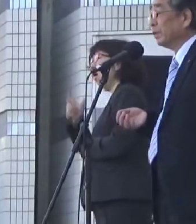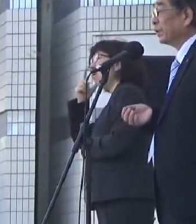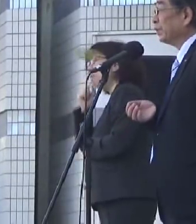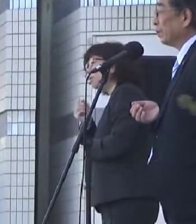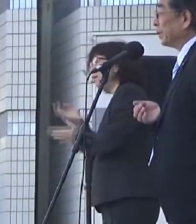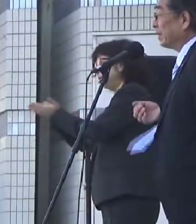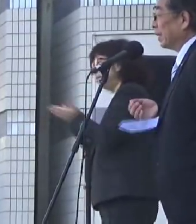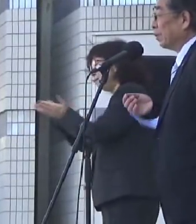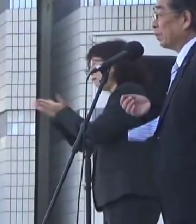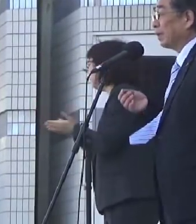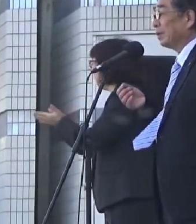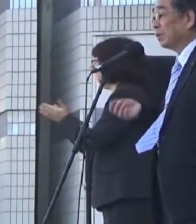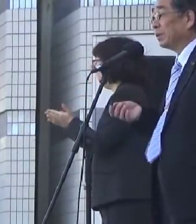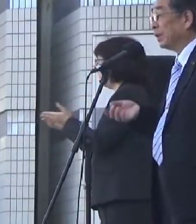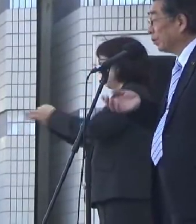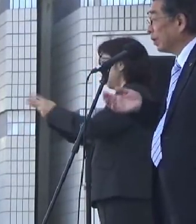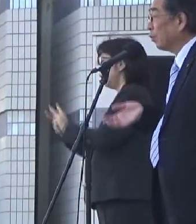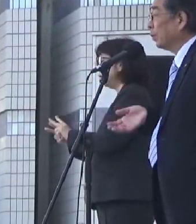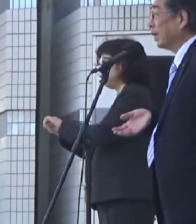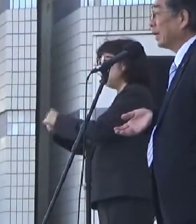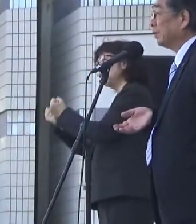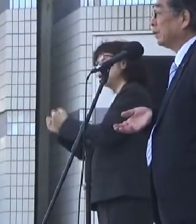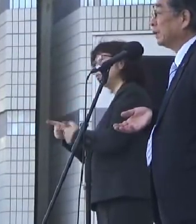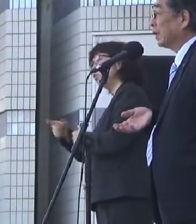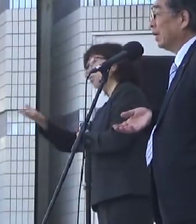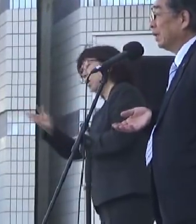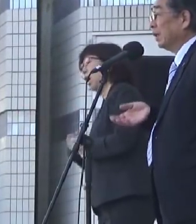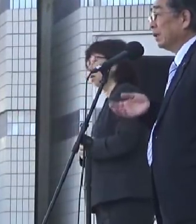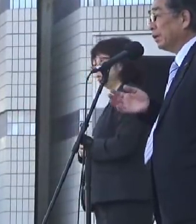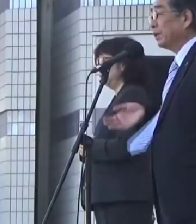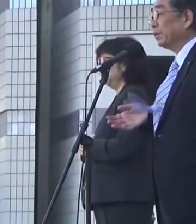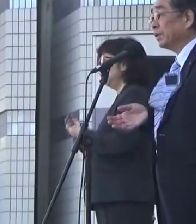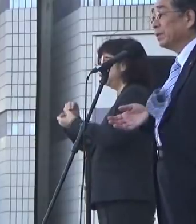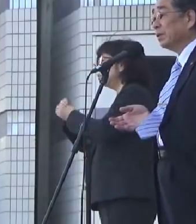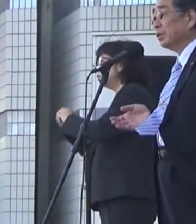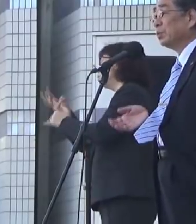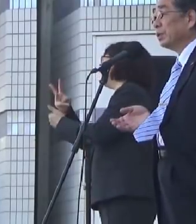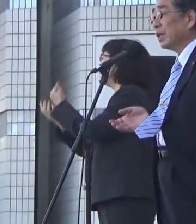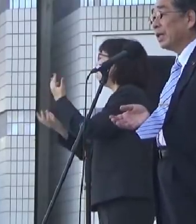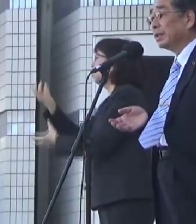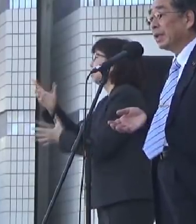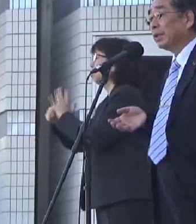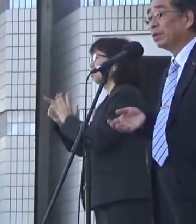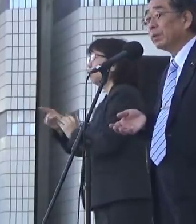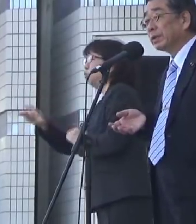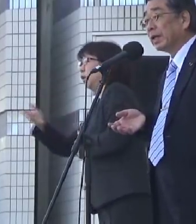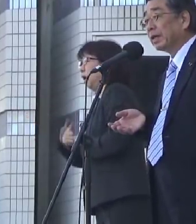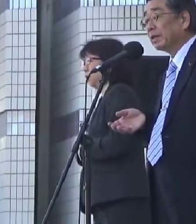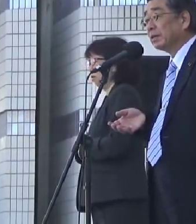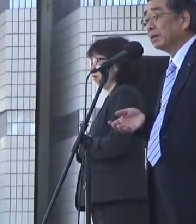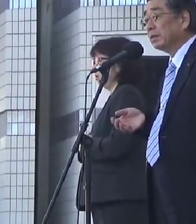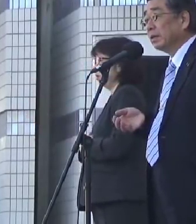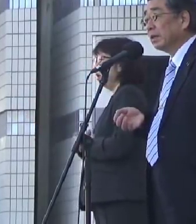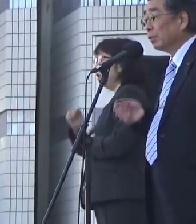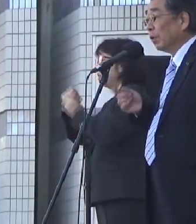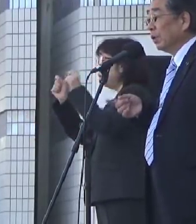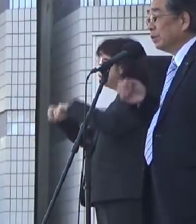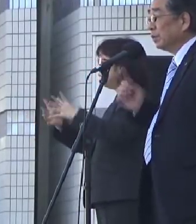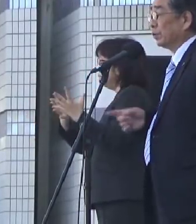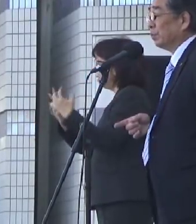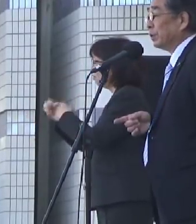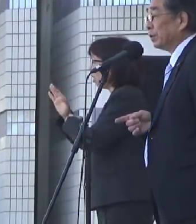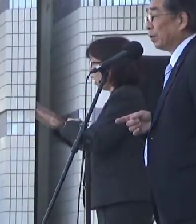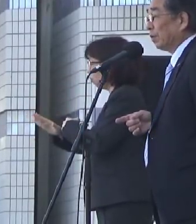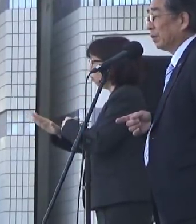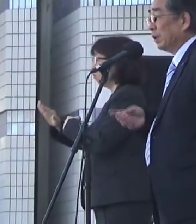だ、複合災害が起こったらどうするんだ、いろんな問題があるんですが何一つ十分に解決されておりません。でも